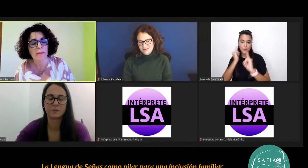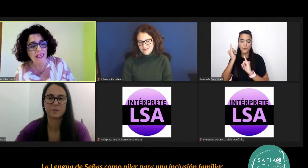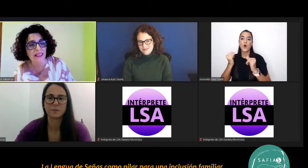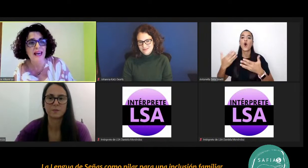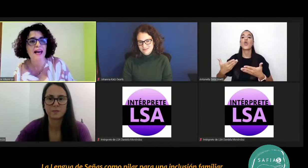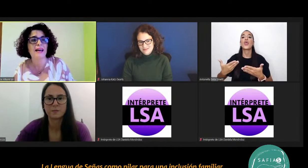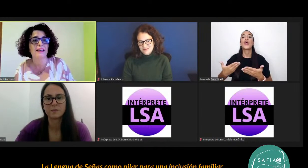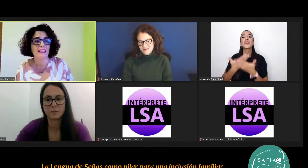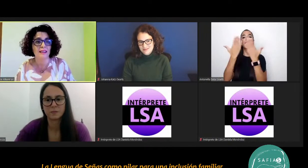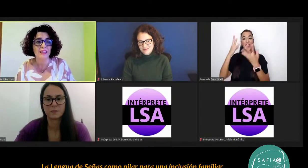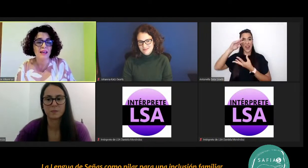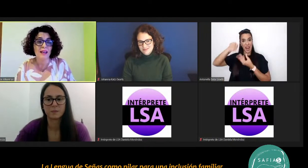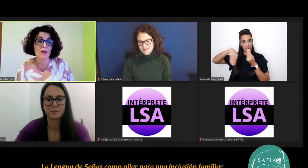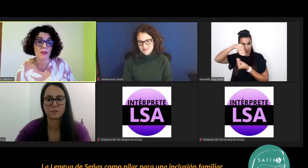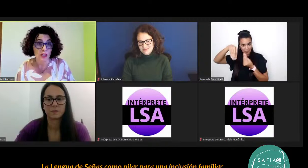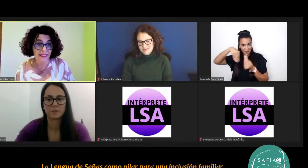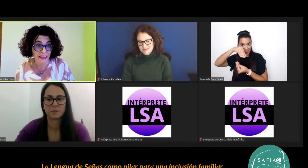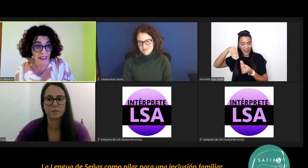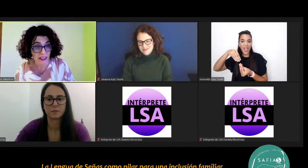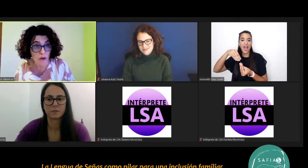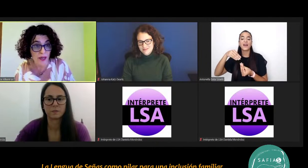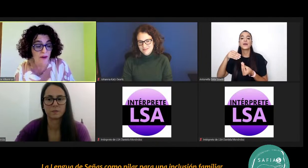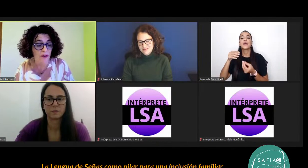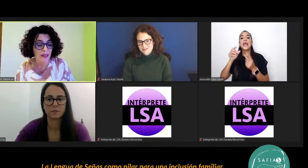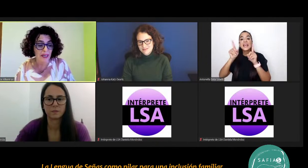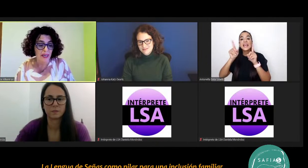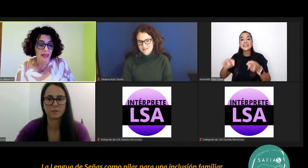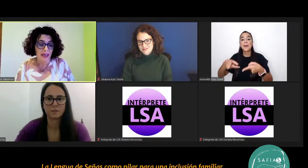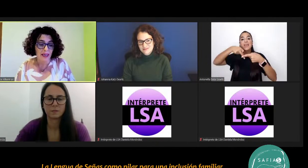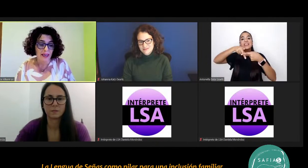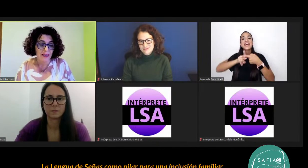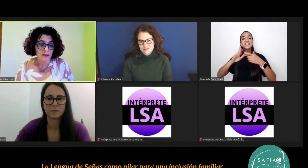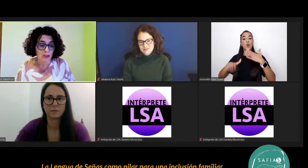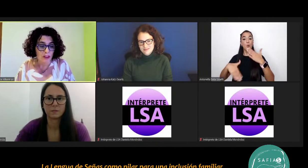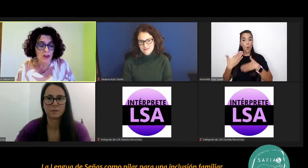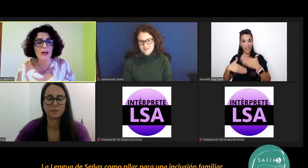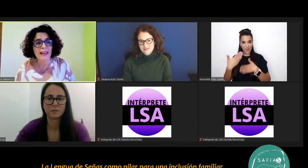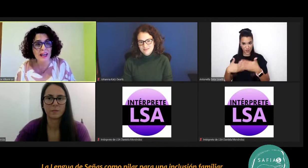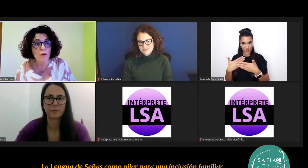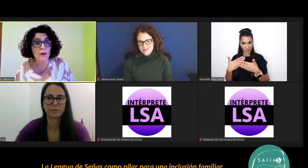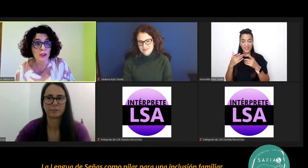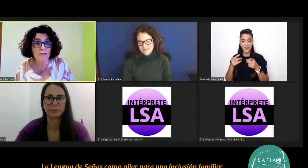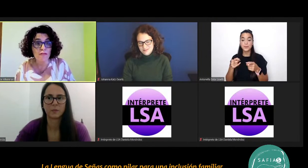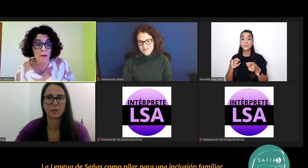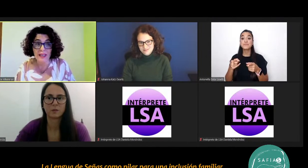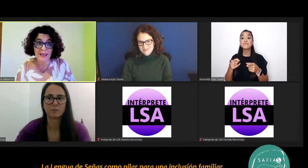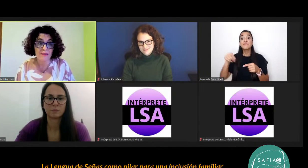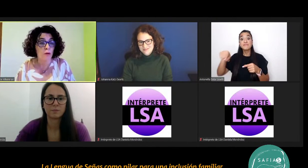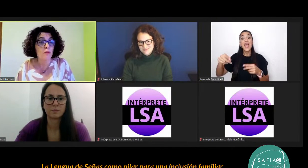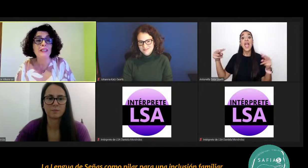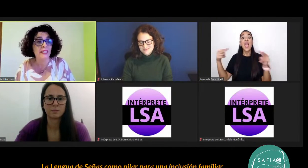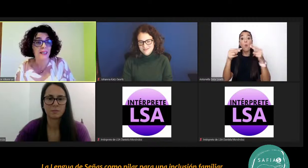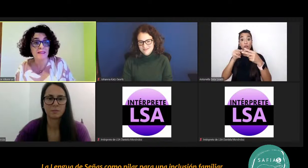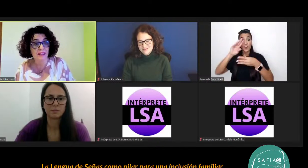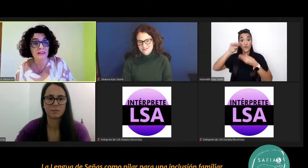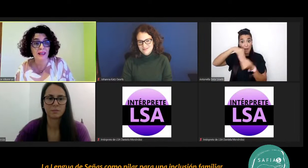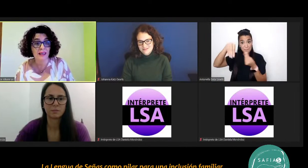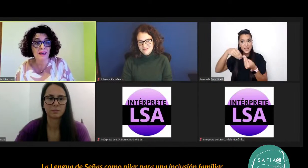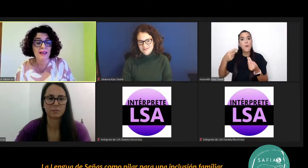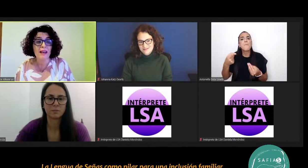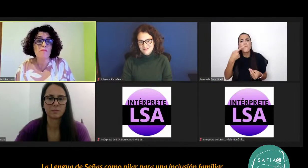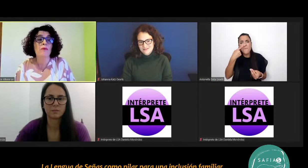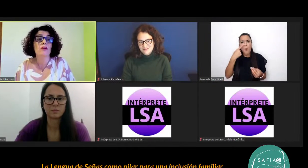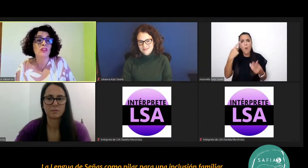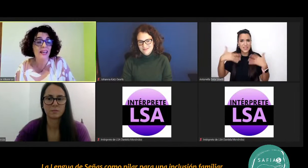la Familia y en los del taller de juego, sucedió que en el encuentro con familias fue muy